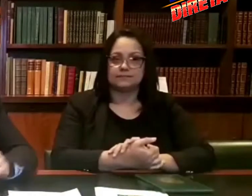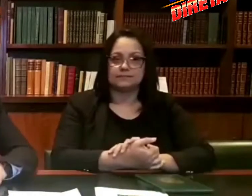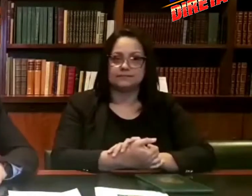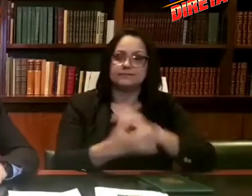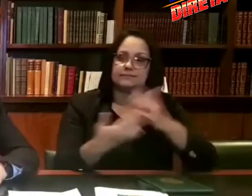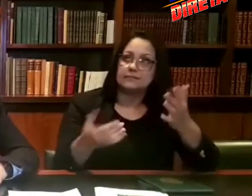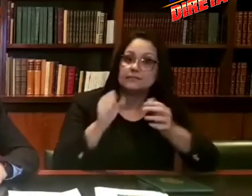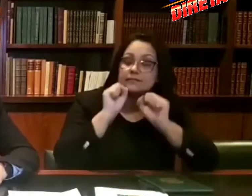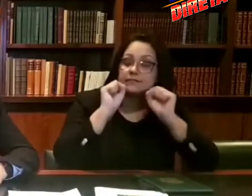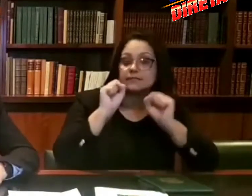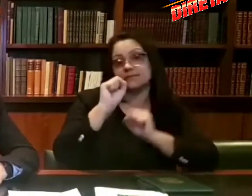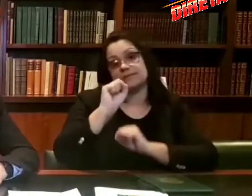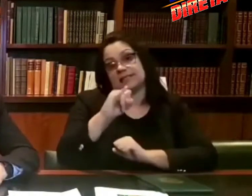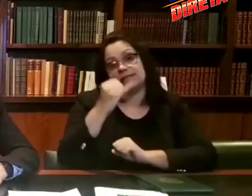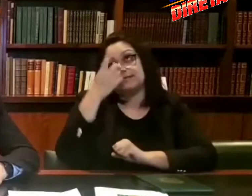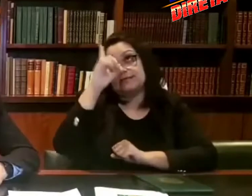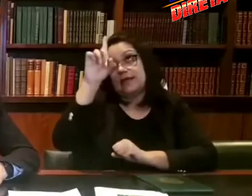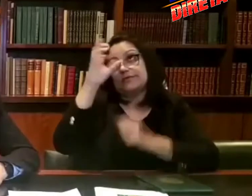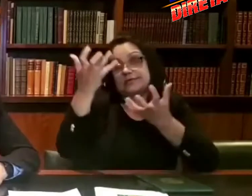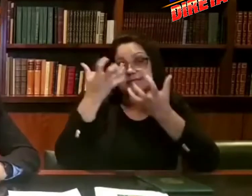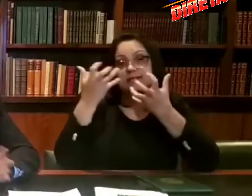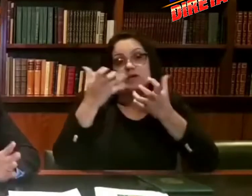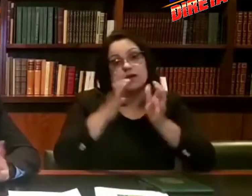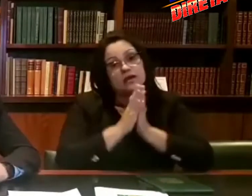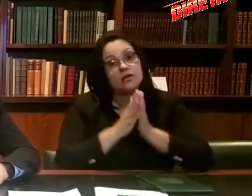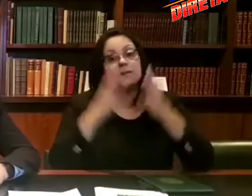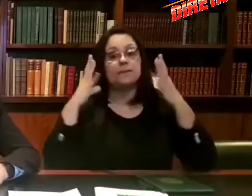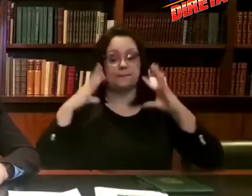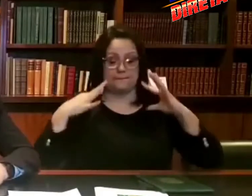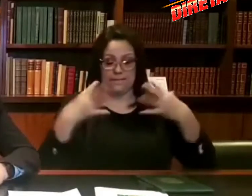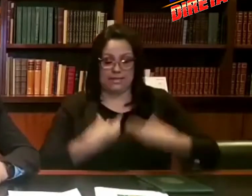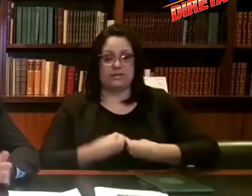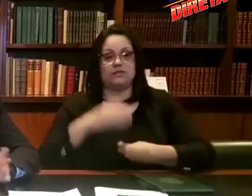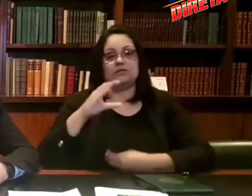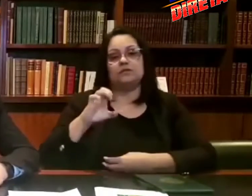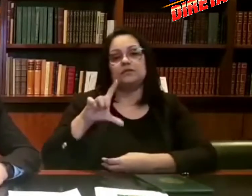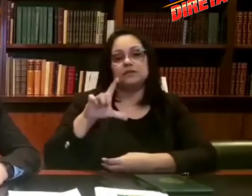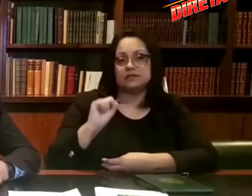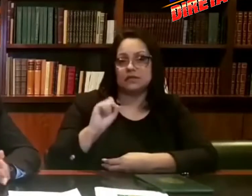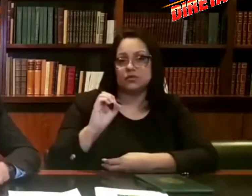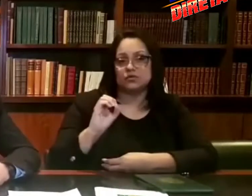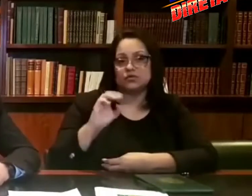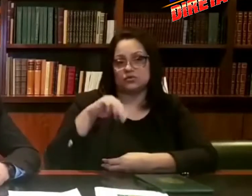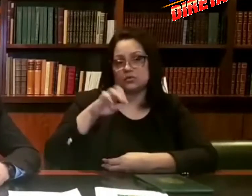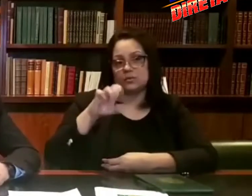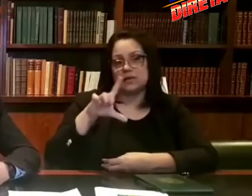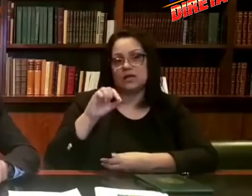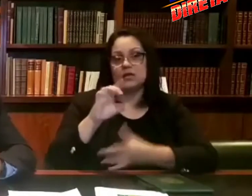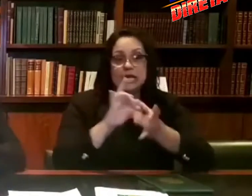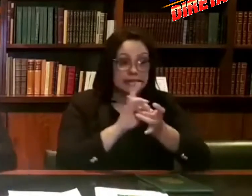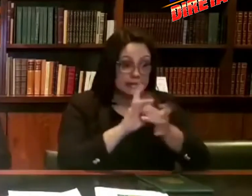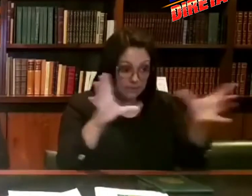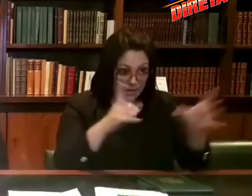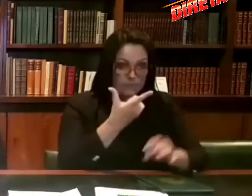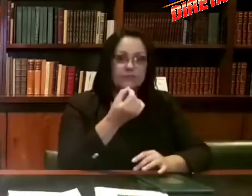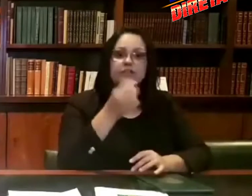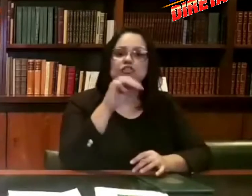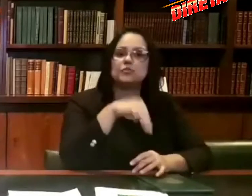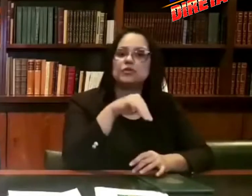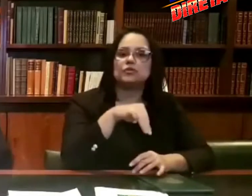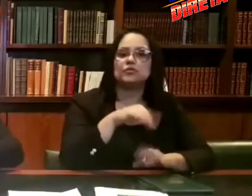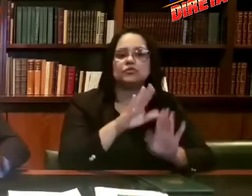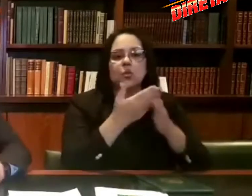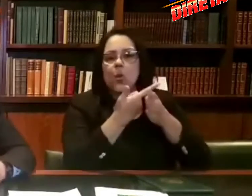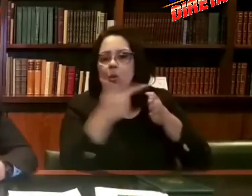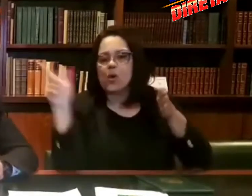Então, se Deus quiser, eu espero que o senhor ministro Celso de Mello decida rapidamente isso aí, libere os 20 minutos, não tem problema, e nós não permita